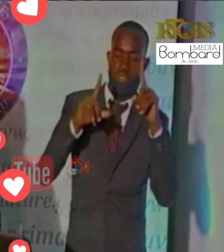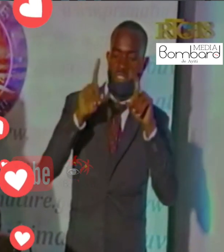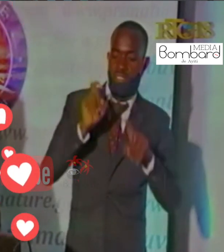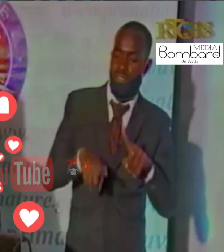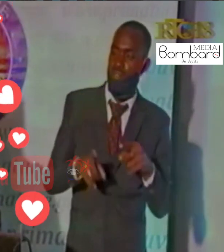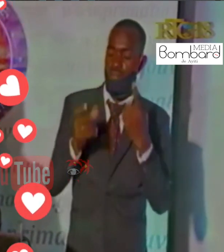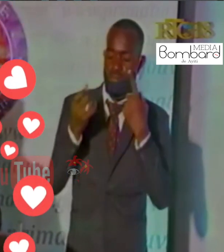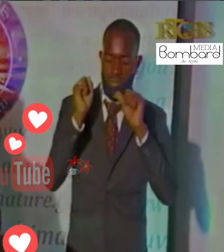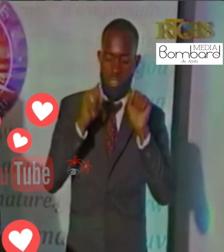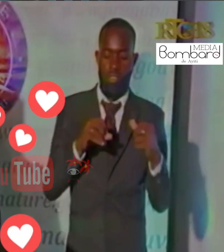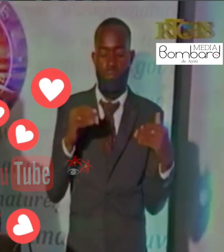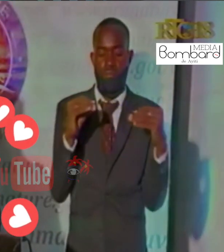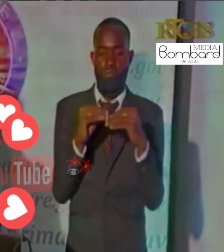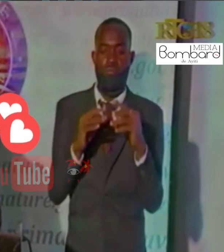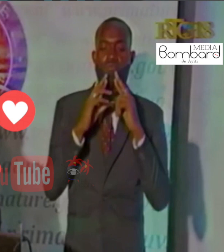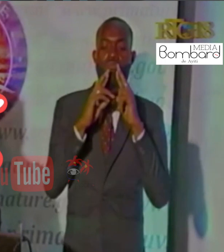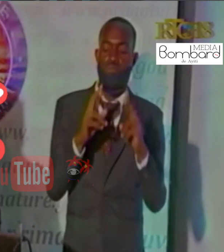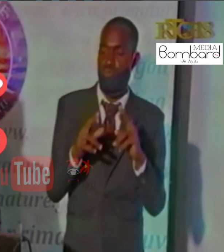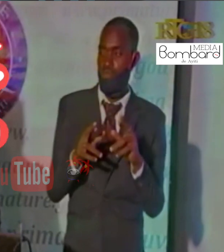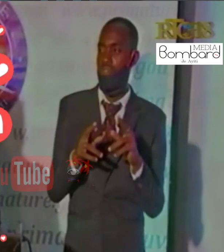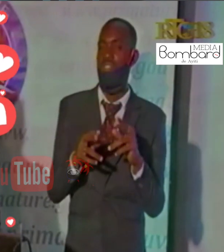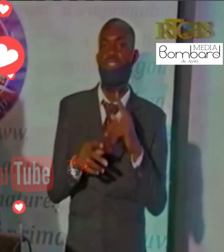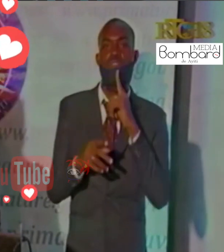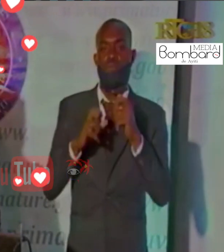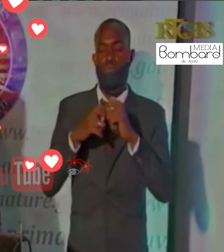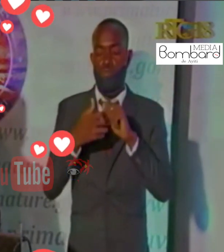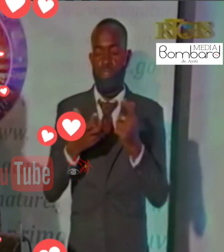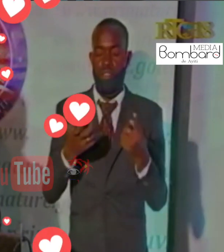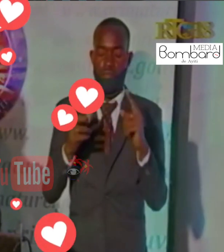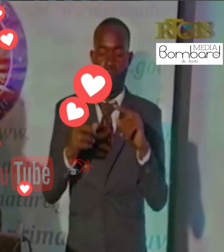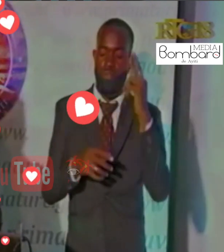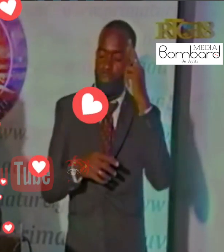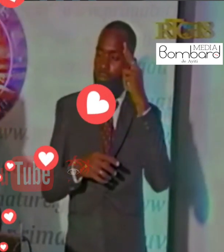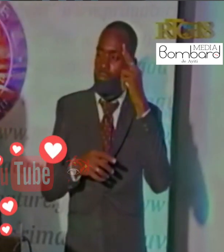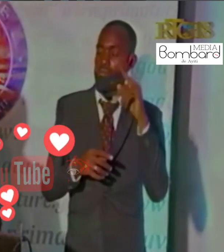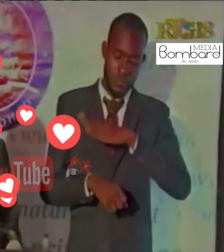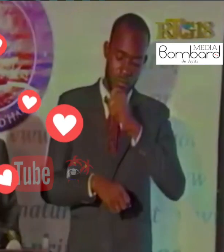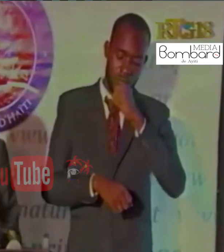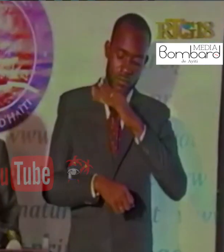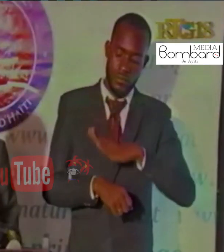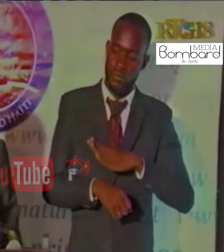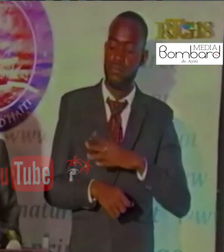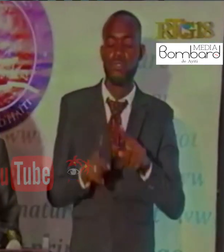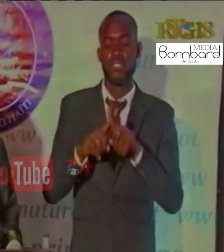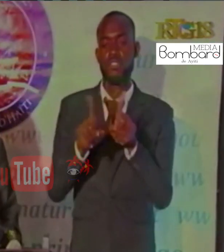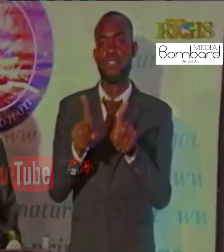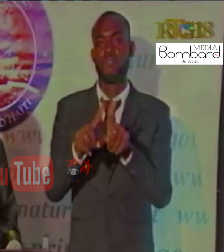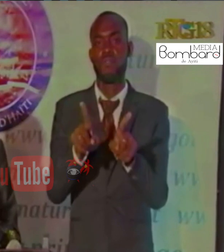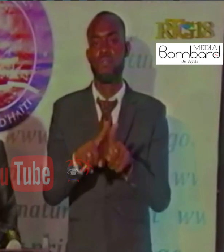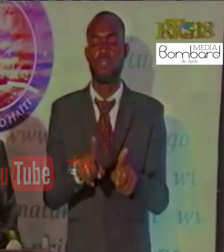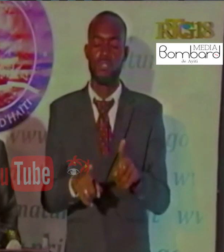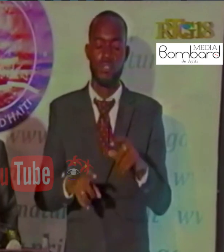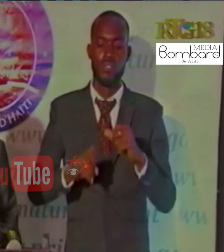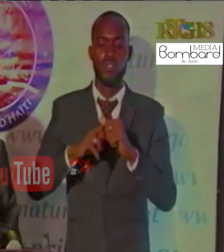devons apporter ensemble une réponse. Ces questions et problèmes seront également abordés lors de nos rencontres. Les différentes